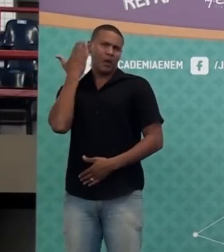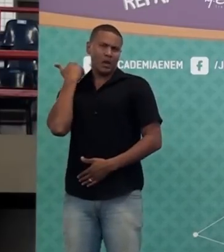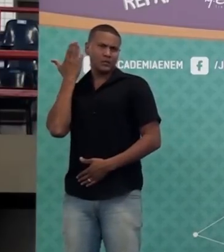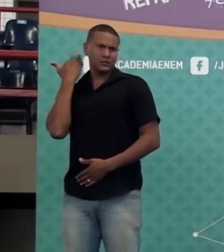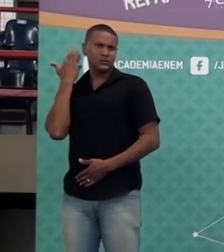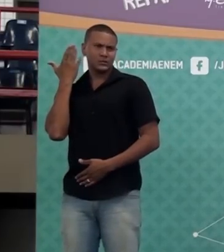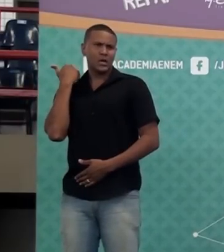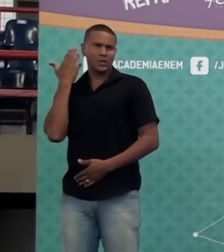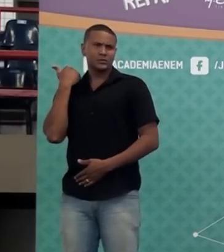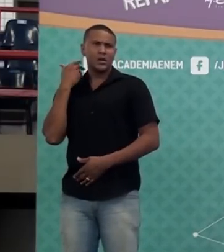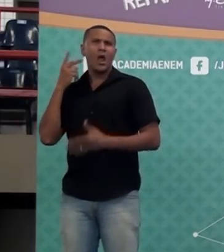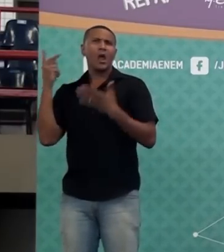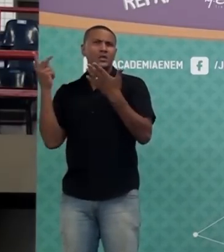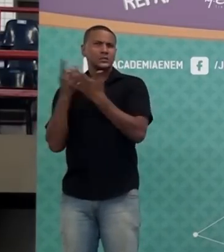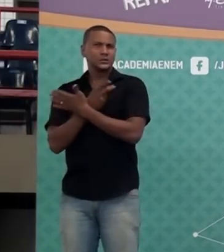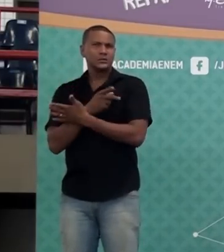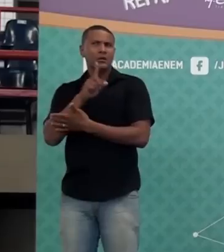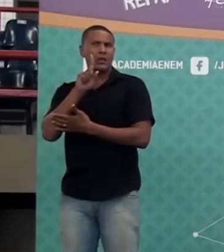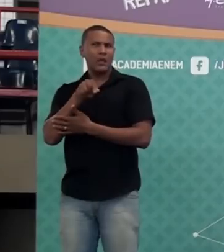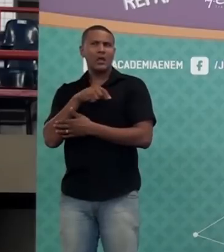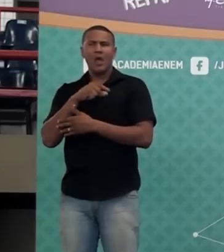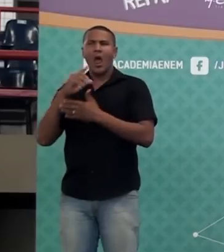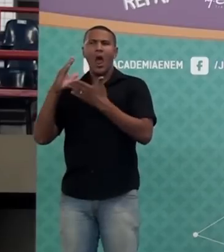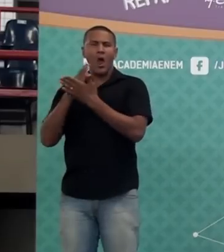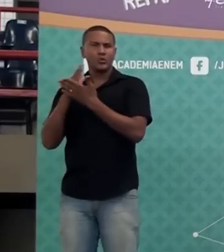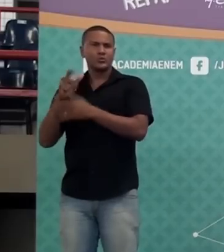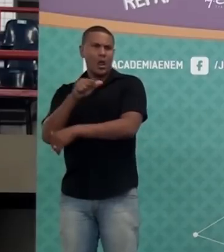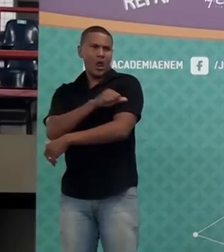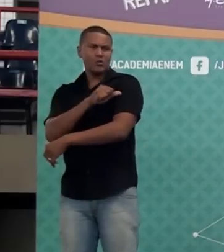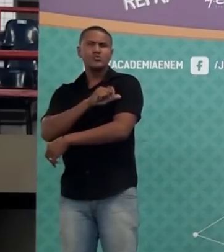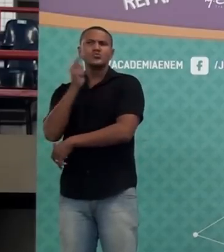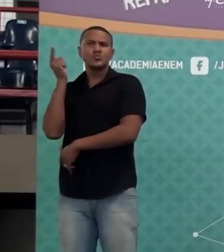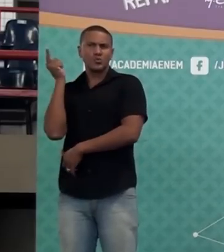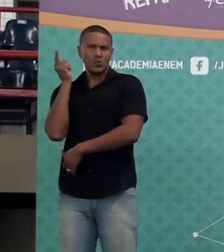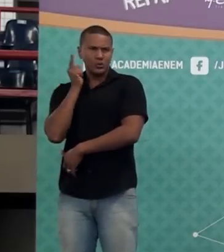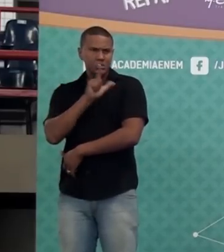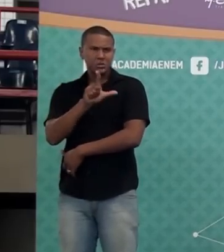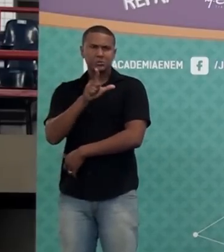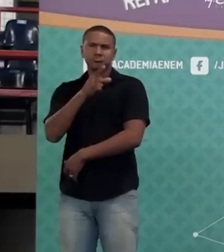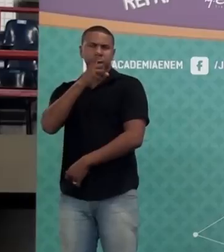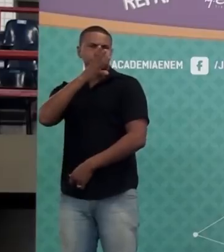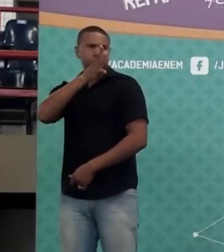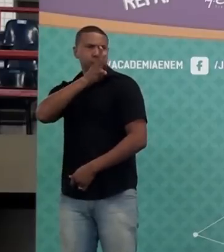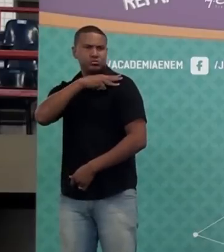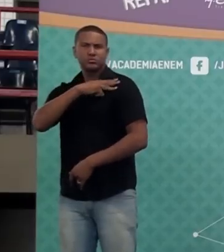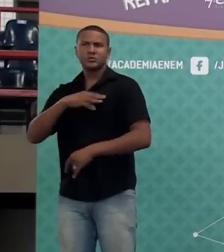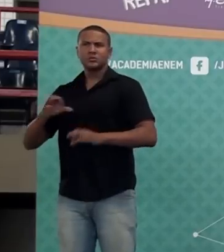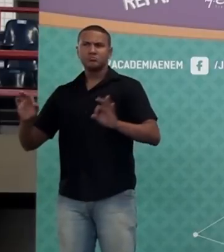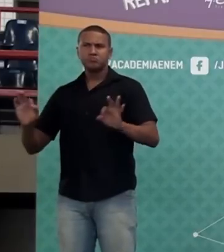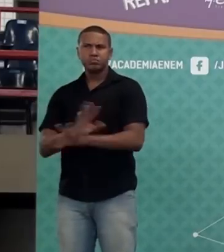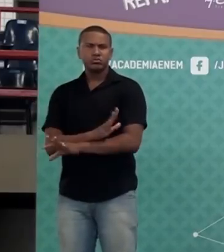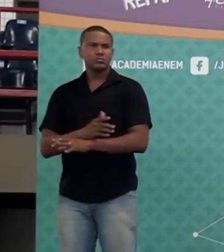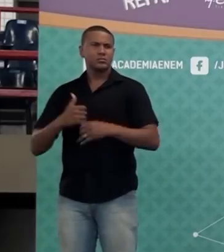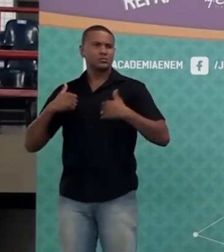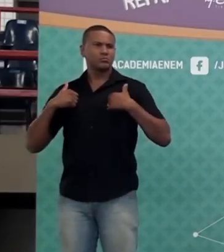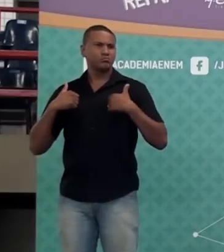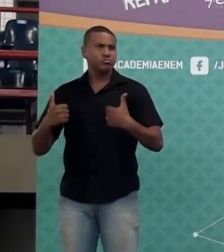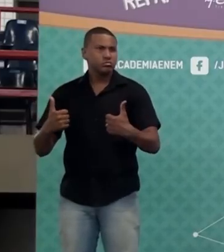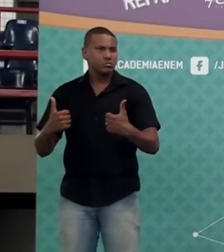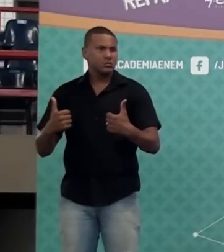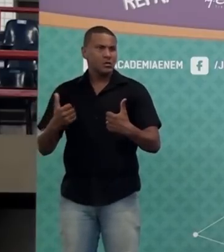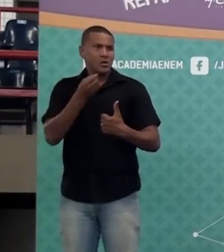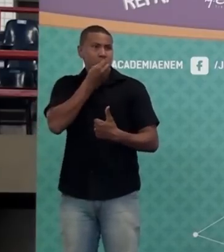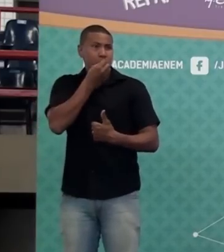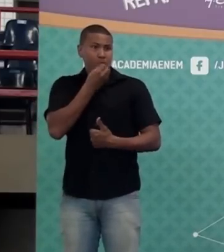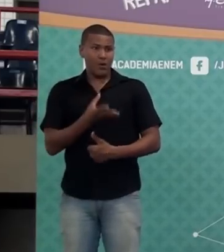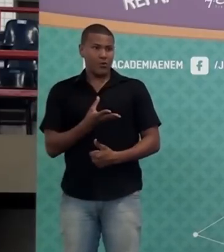eram formados alunos com qualidade ao deixarem o ensino médio. Isso é um fato histórico. Isso foi um acontecimento da